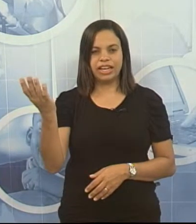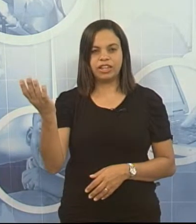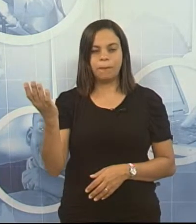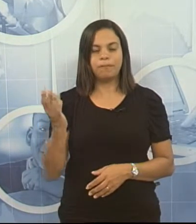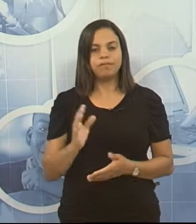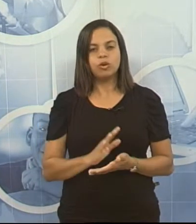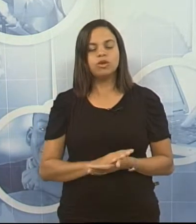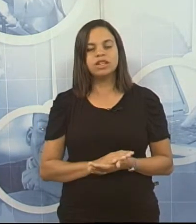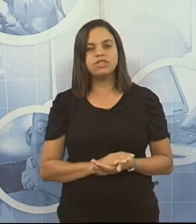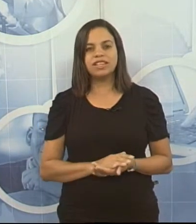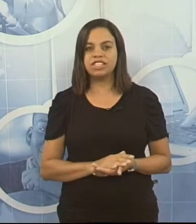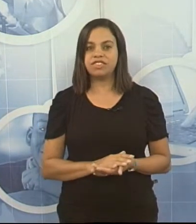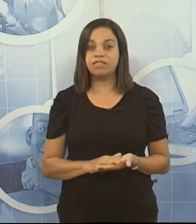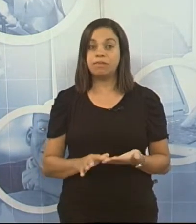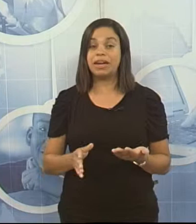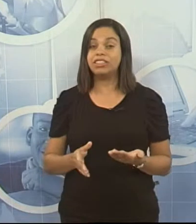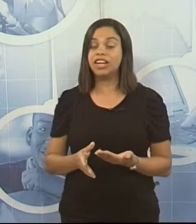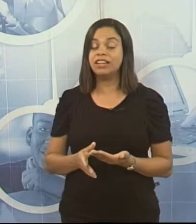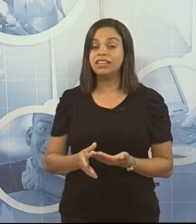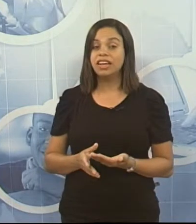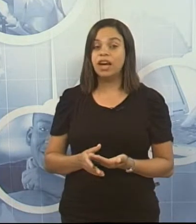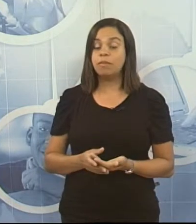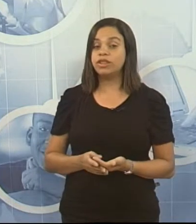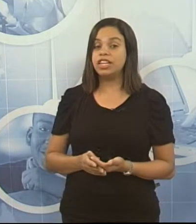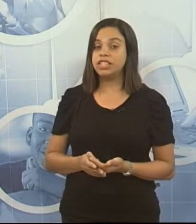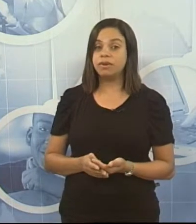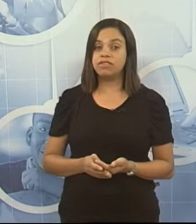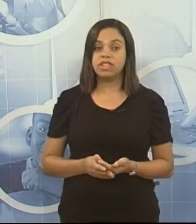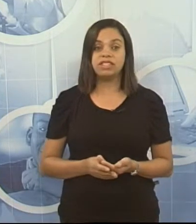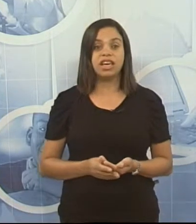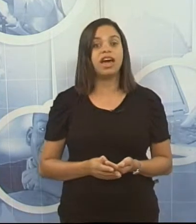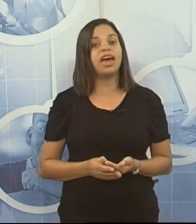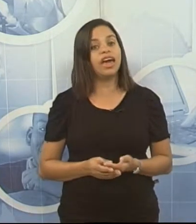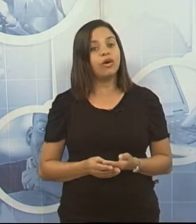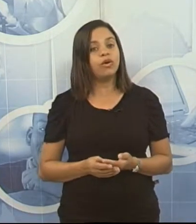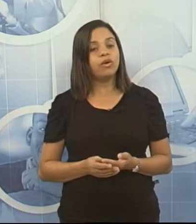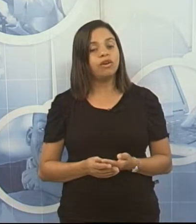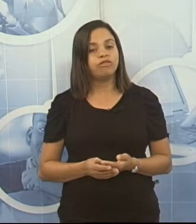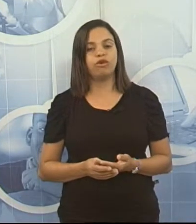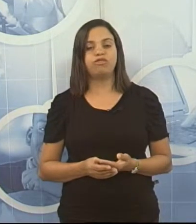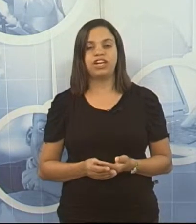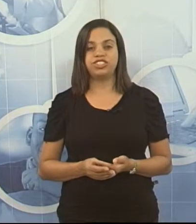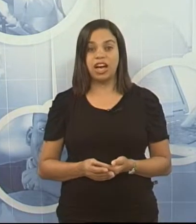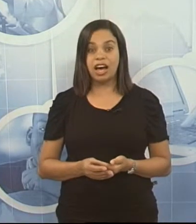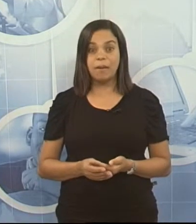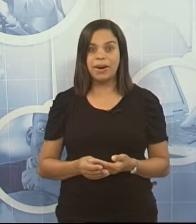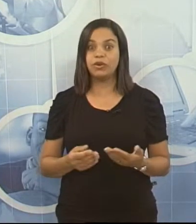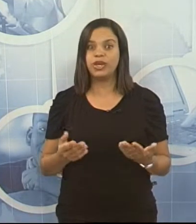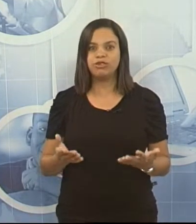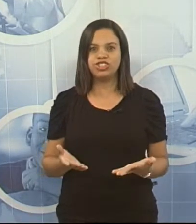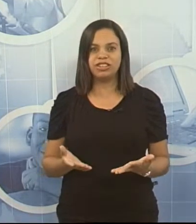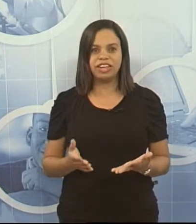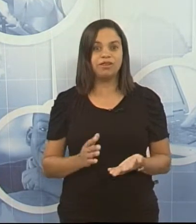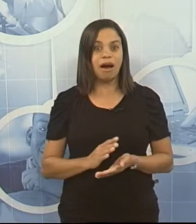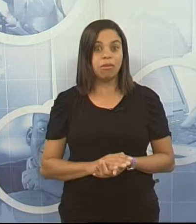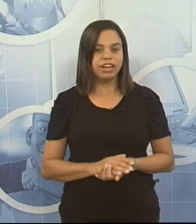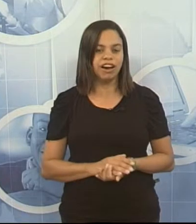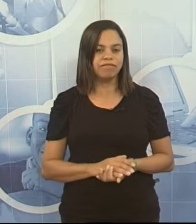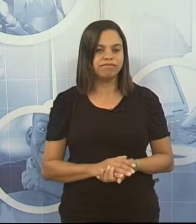Então, usando sinais, fazendo uma prática, eu poderia dizer para vocês que eu vou viajar para o Rio de Janeiro amanhã.